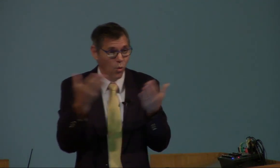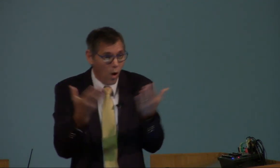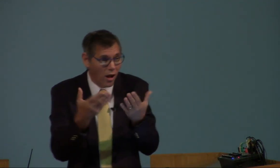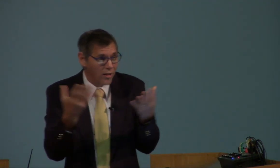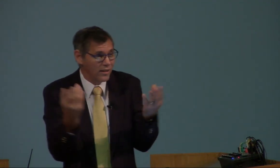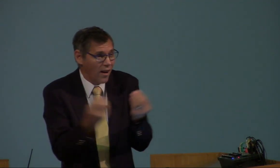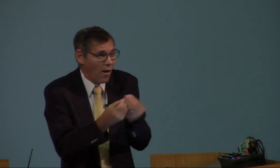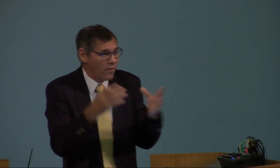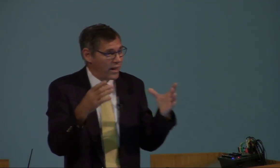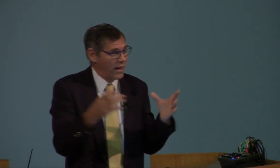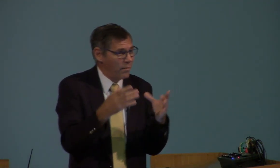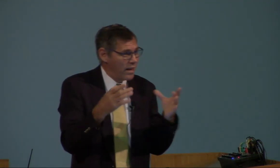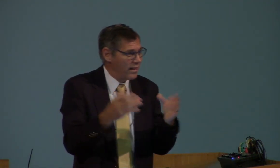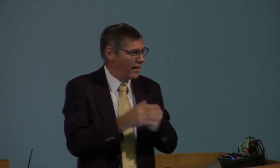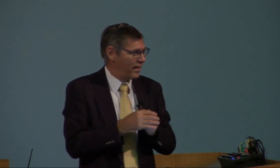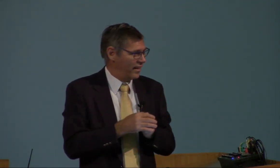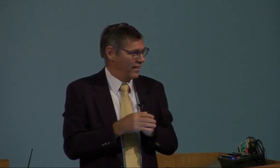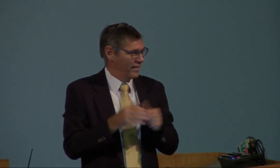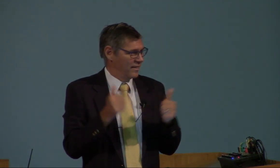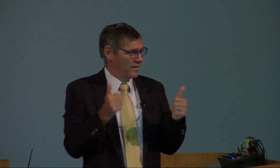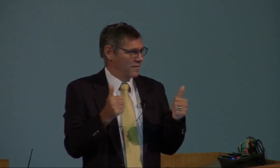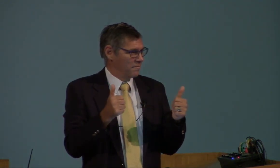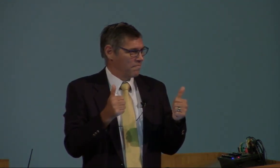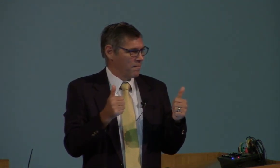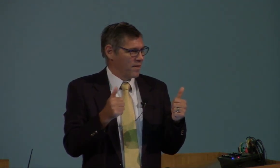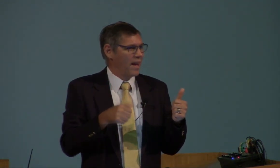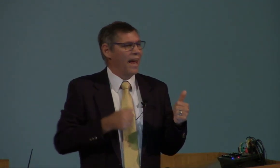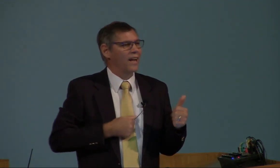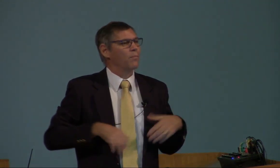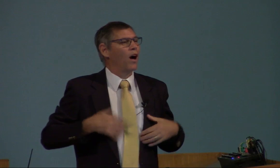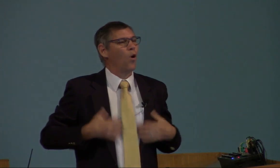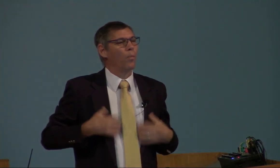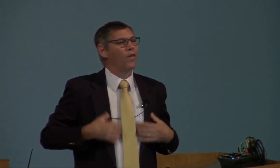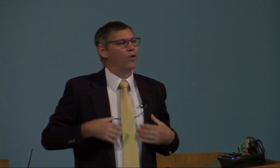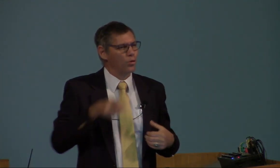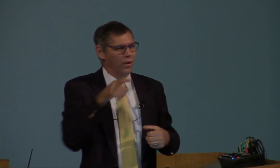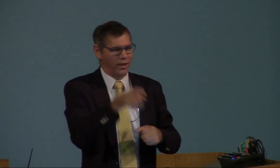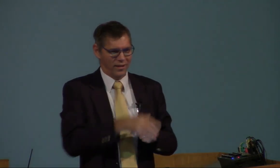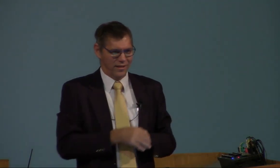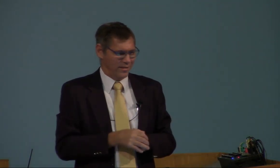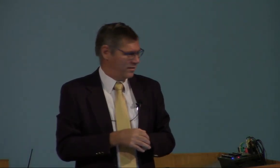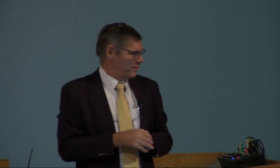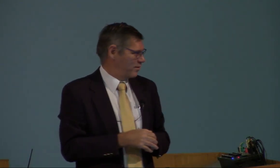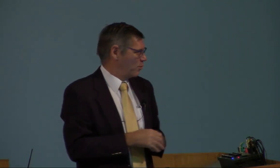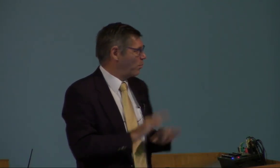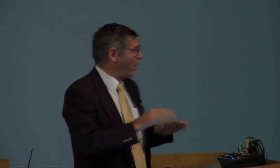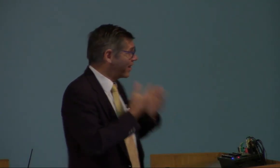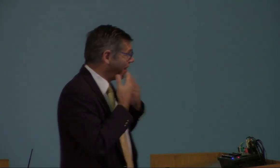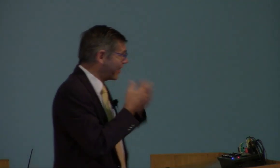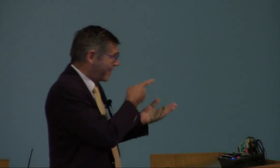skool, saam vir die gemeente. En ek is baie opgewonde oor dit. So baie dankie julle.